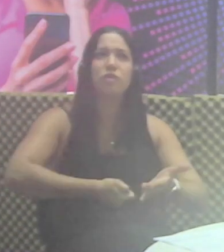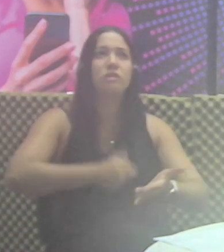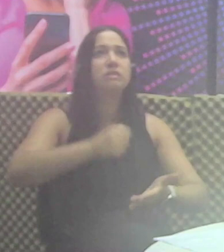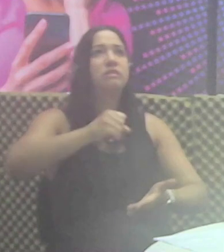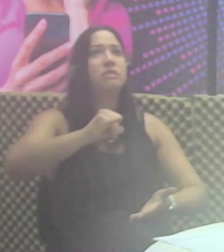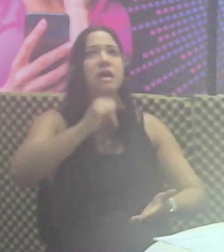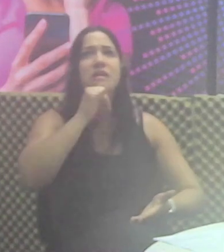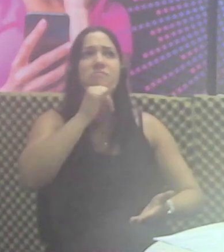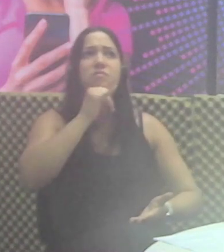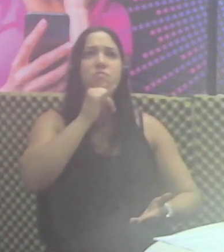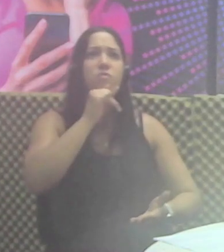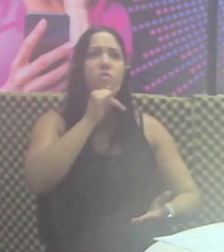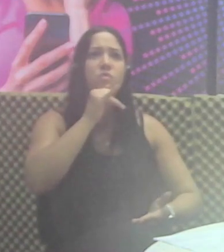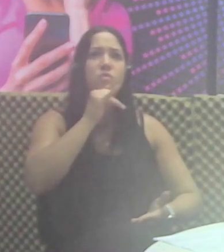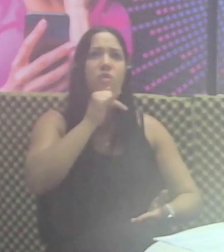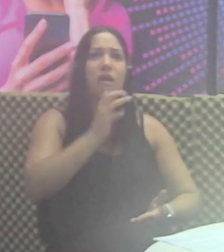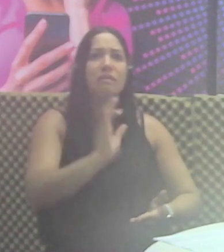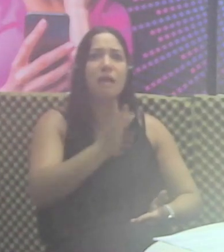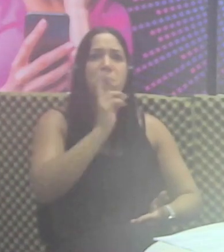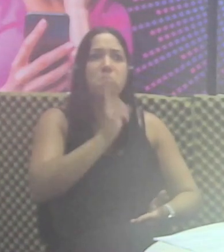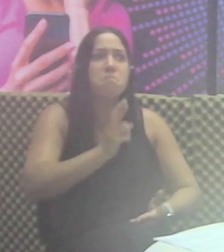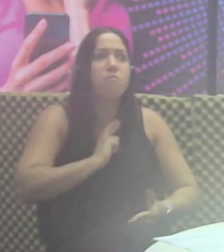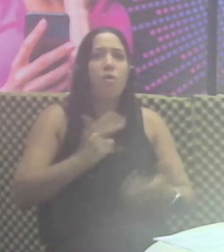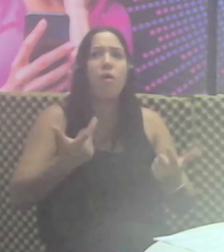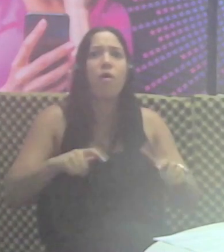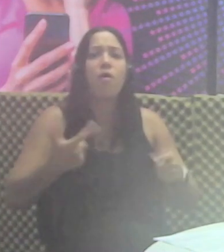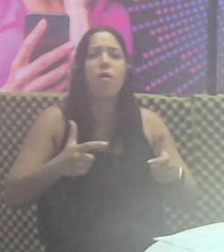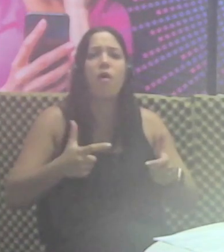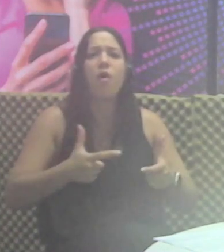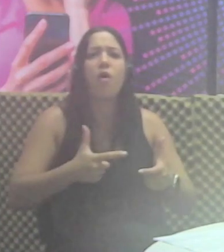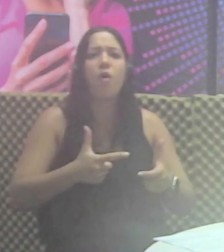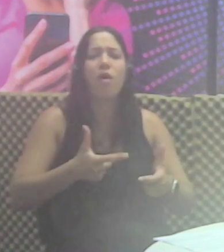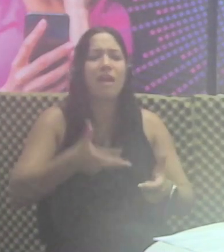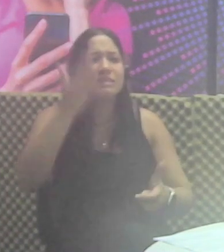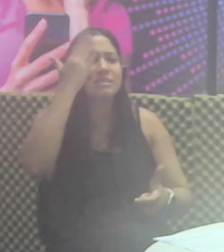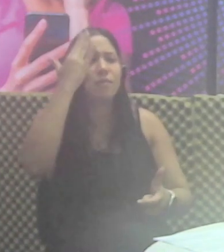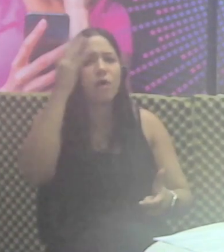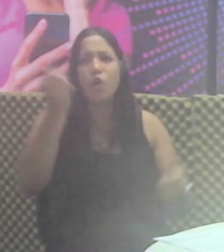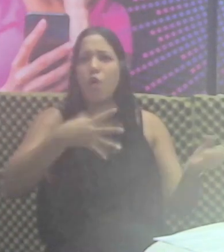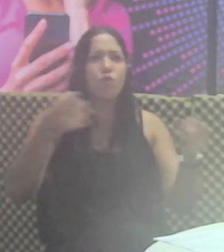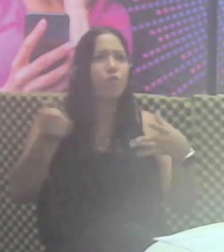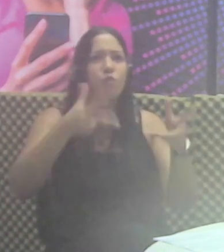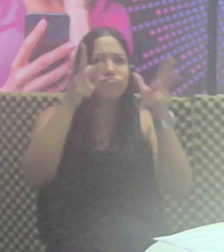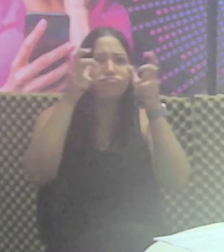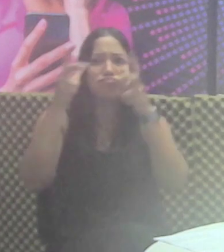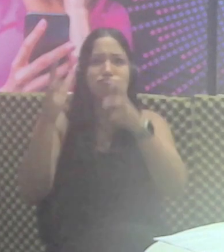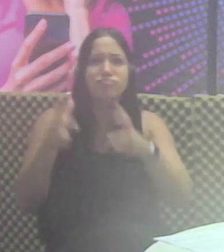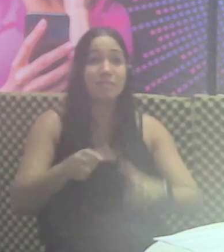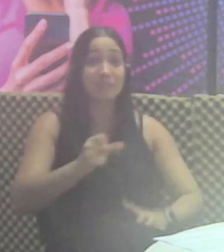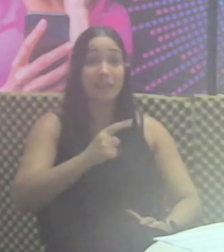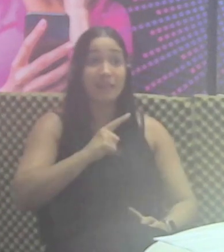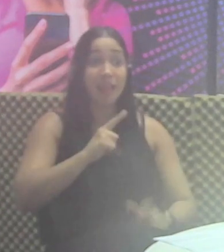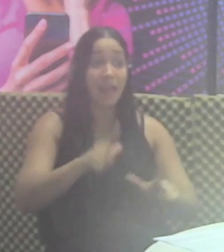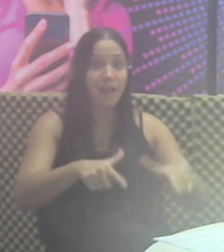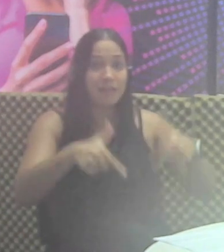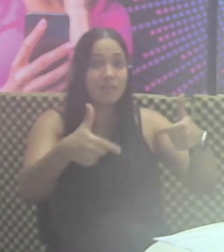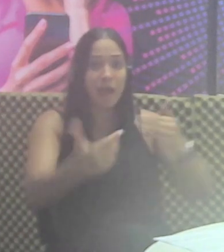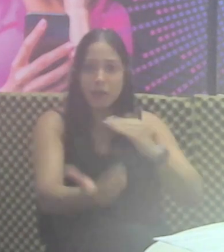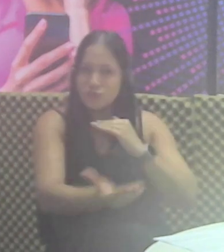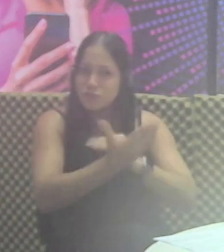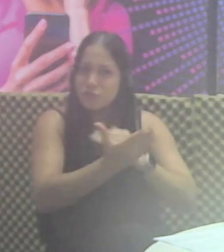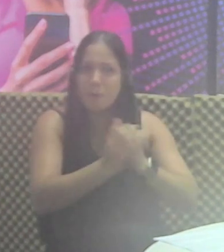aquela resposta que ele sempre quer. Está sempre buscando por algo novo, e se falar que tem uma ação que pode